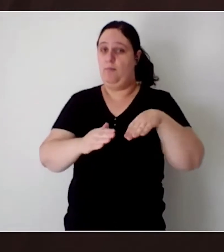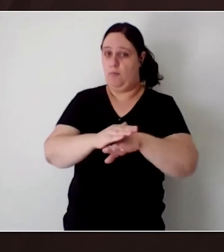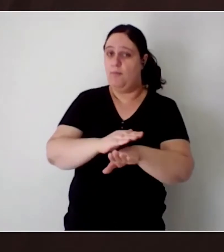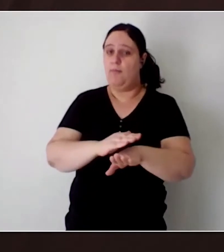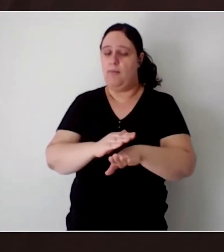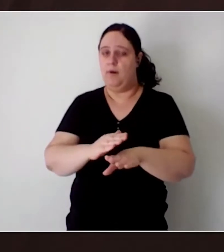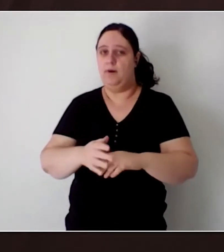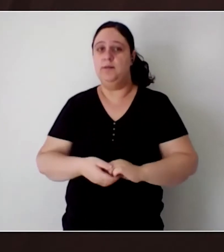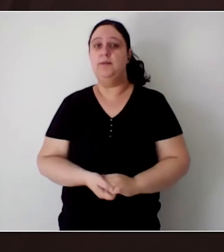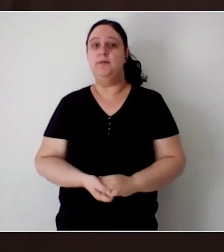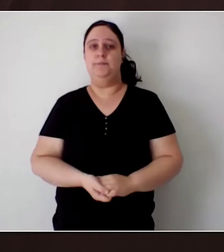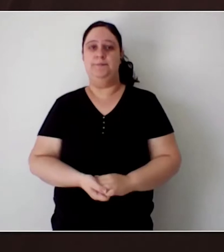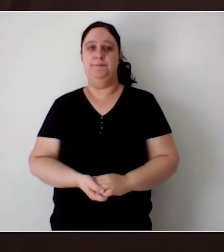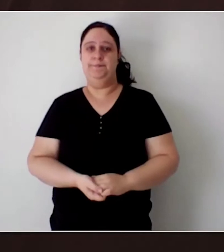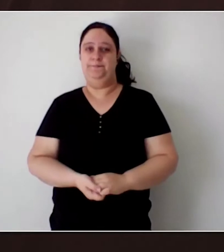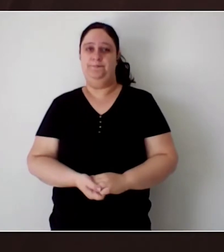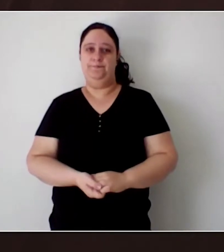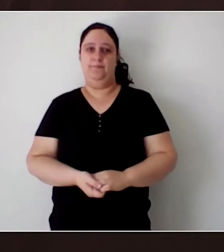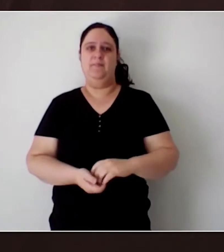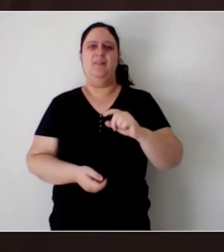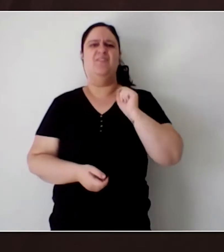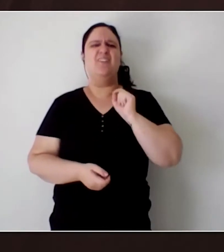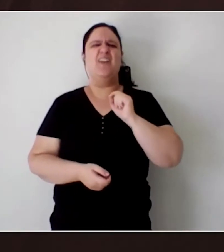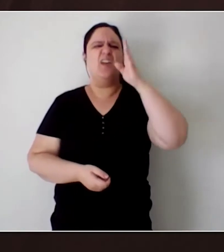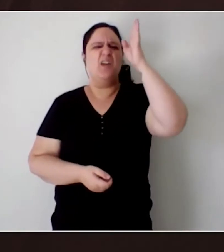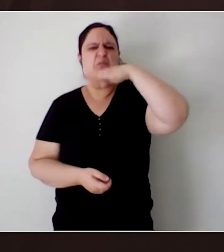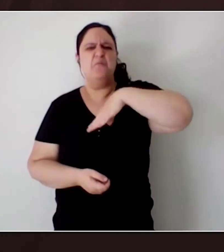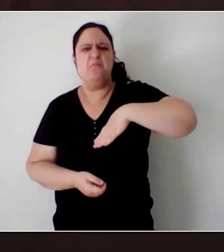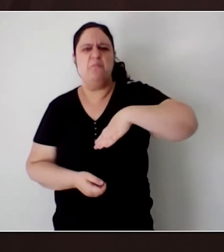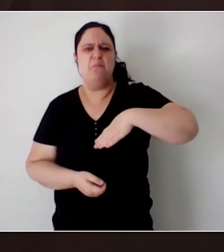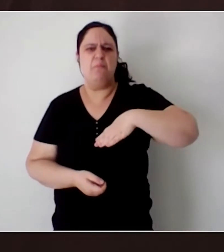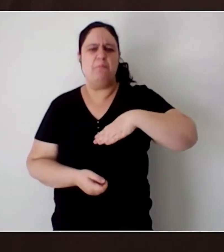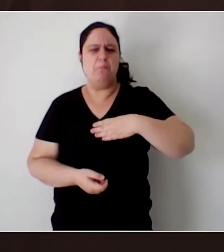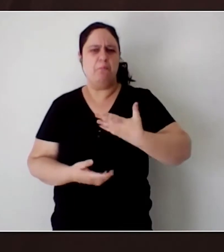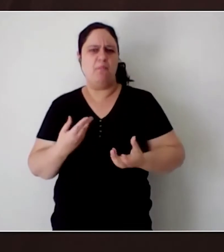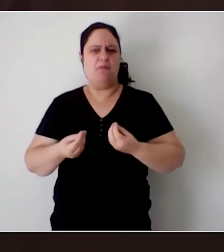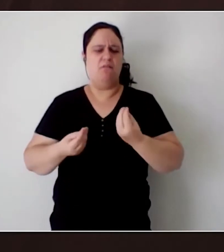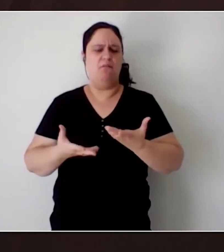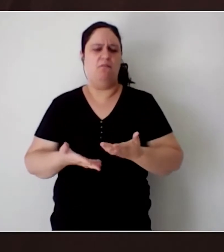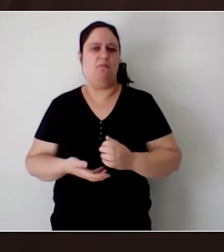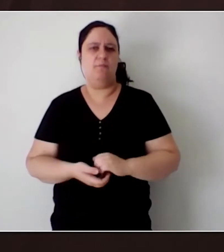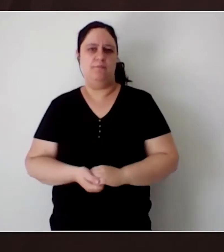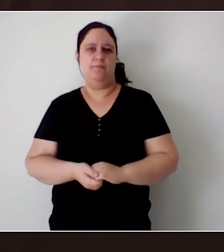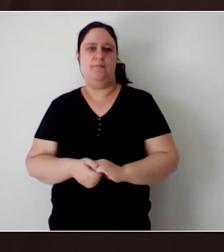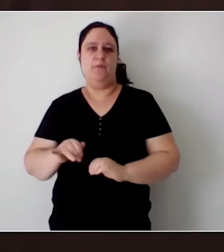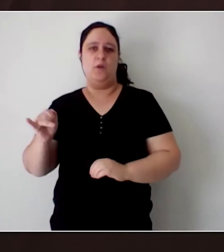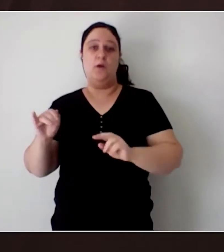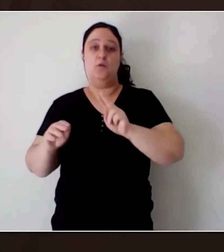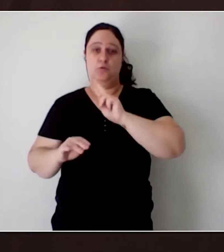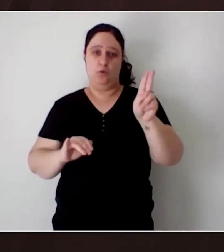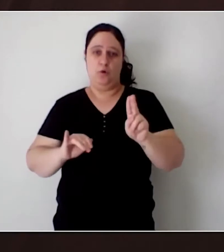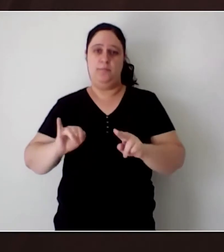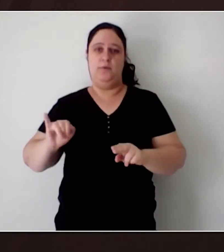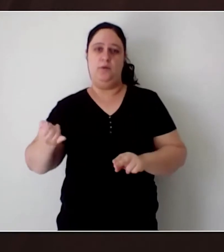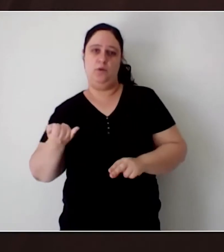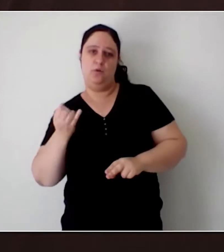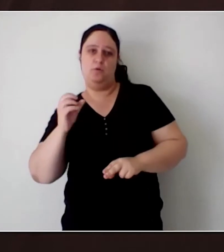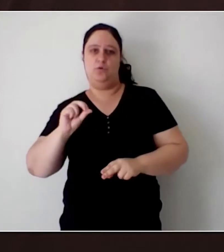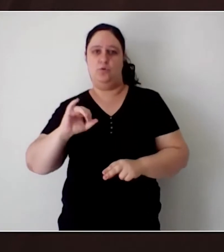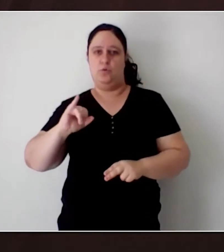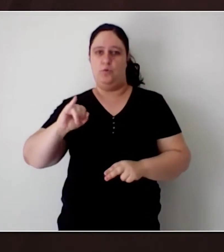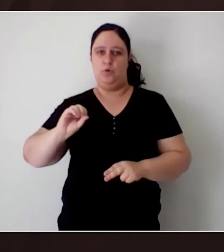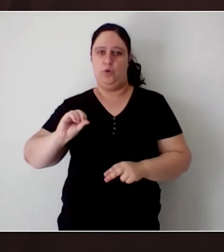Irmãos, que é um joio? Um joio, eu vou usar, quem tem a versão King